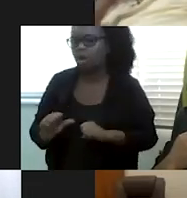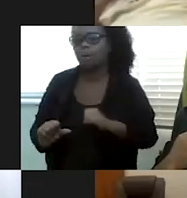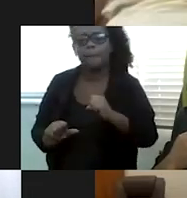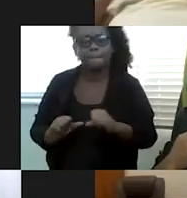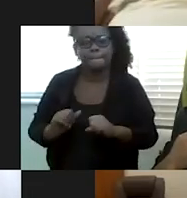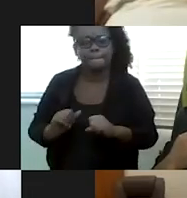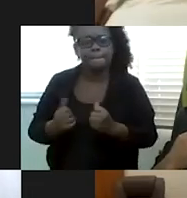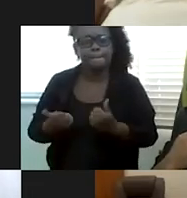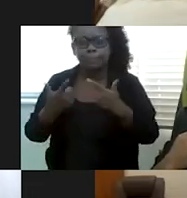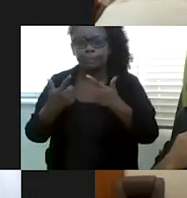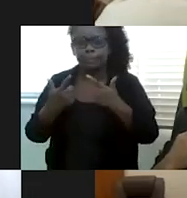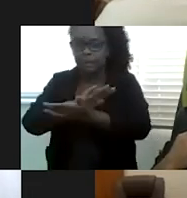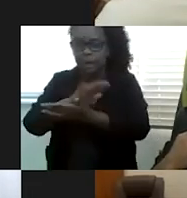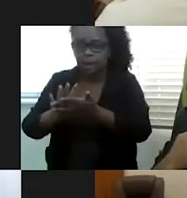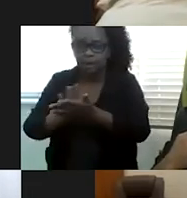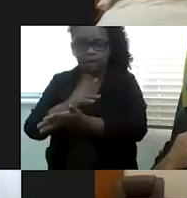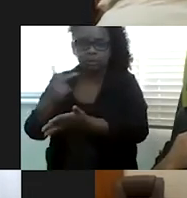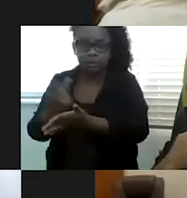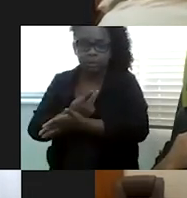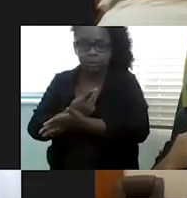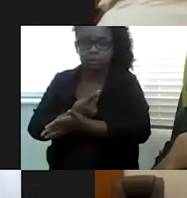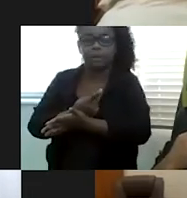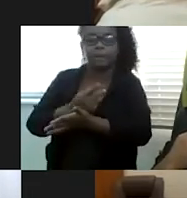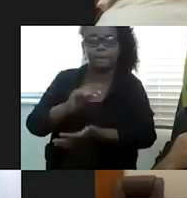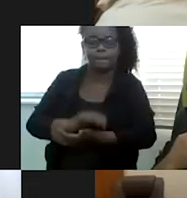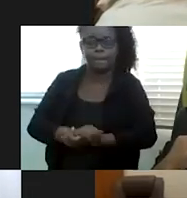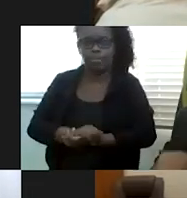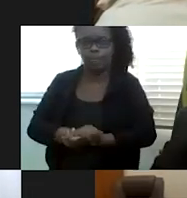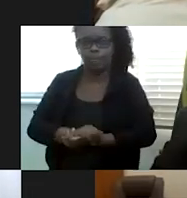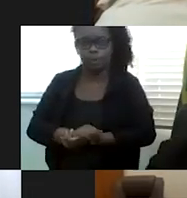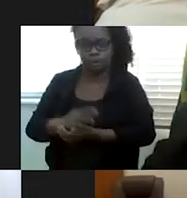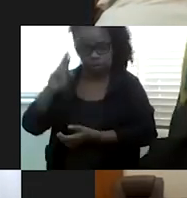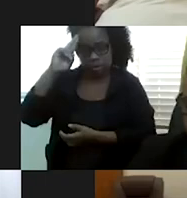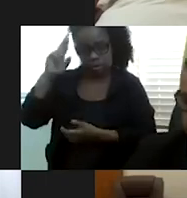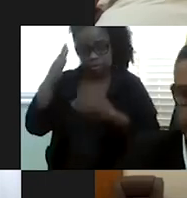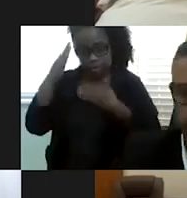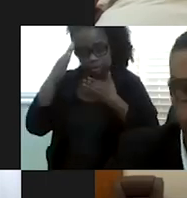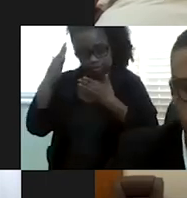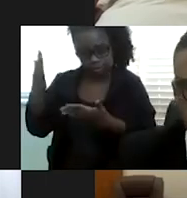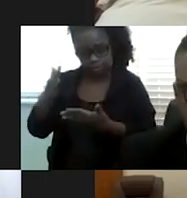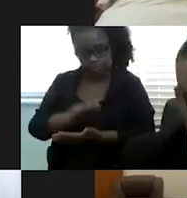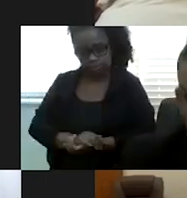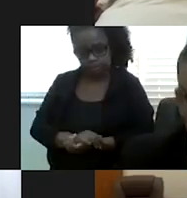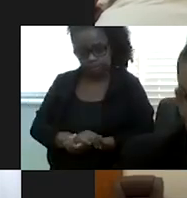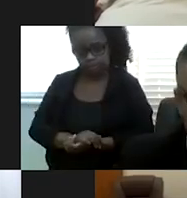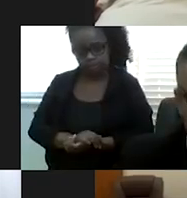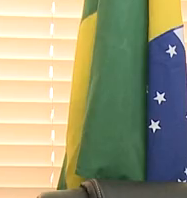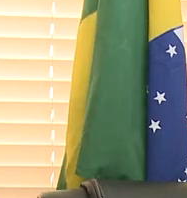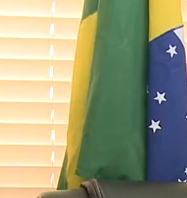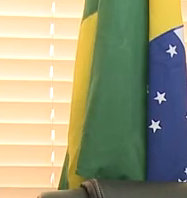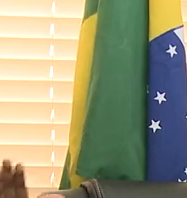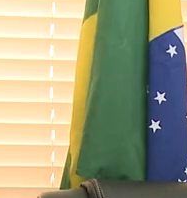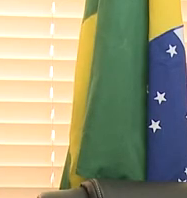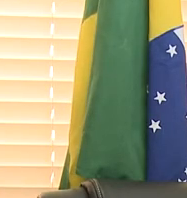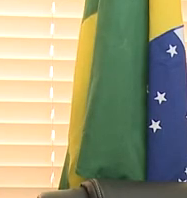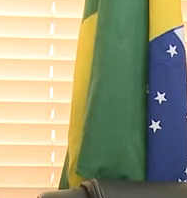ali acontecer. Senhor presidente, muito obrigado. Tenham todos um bom dia.